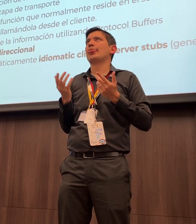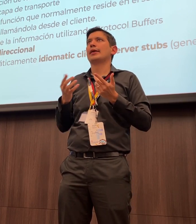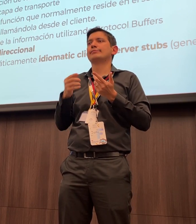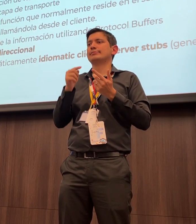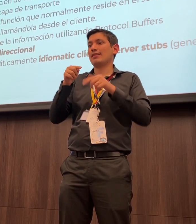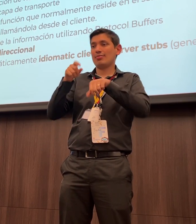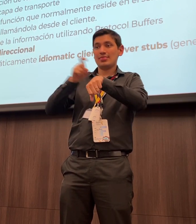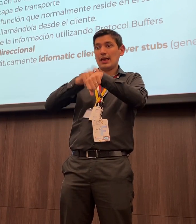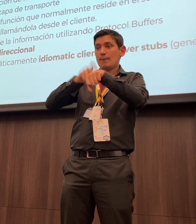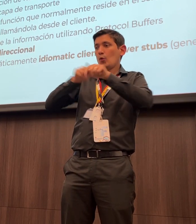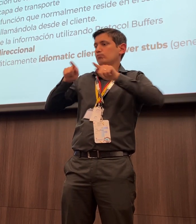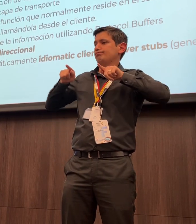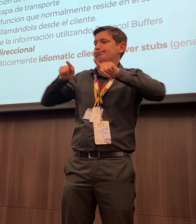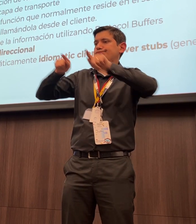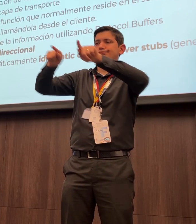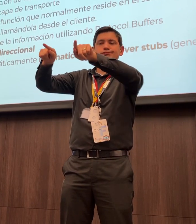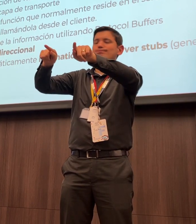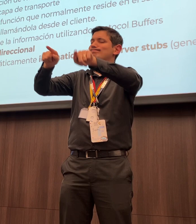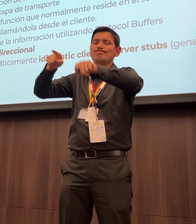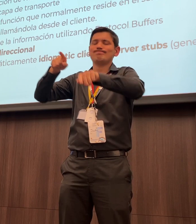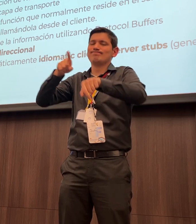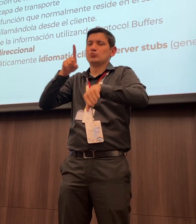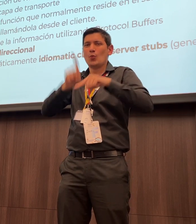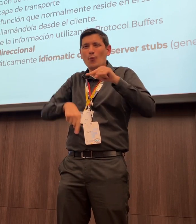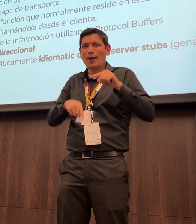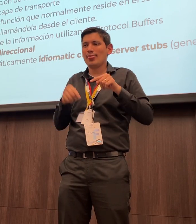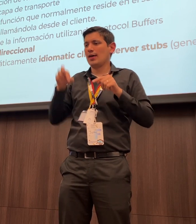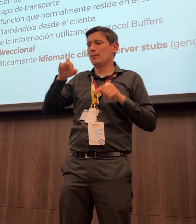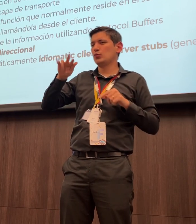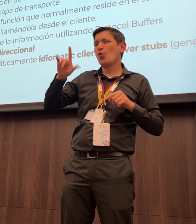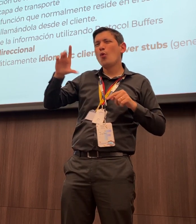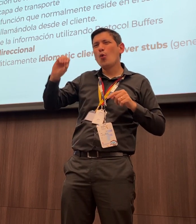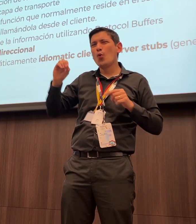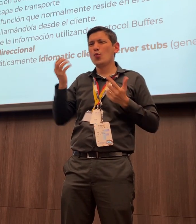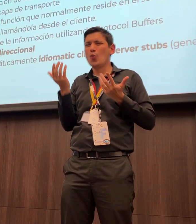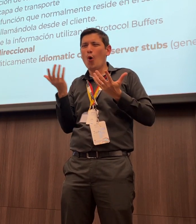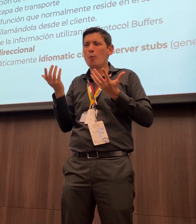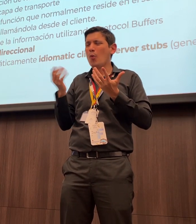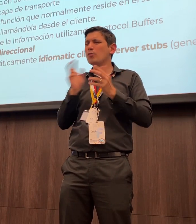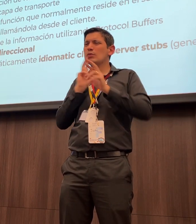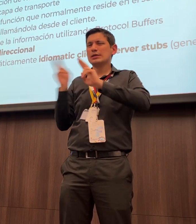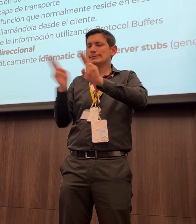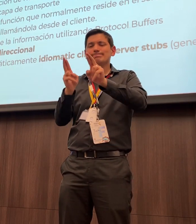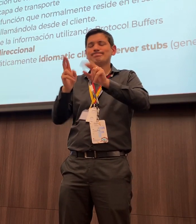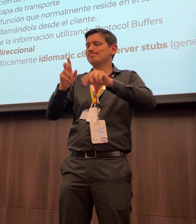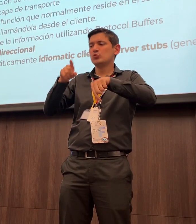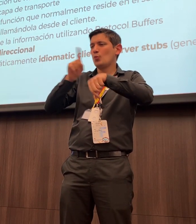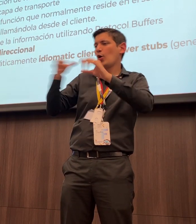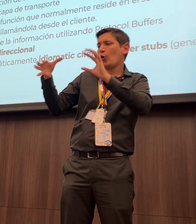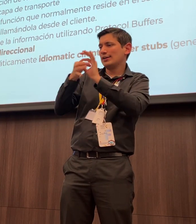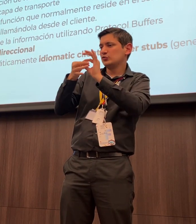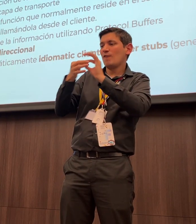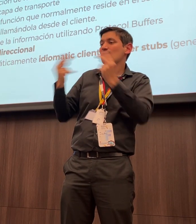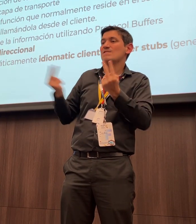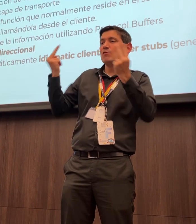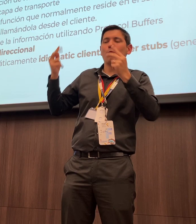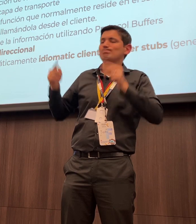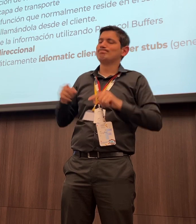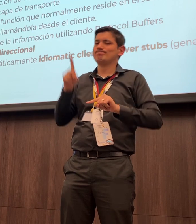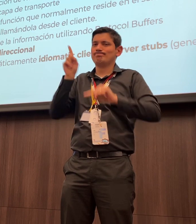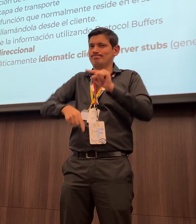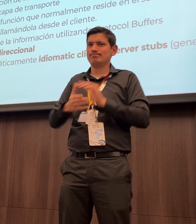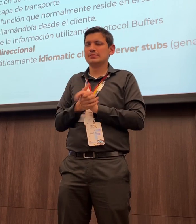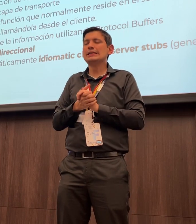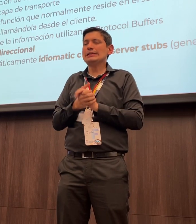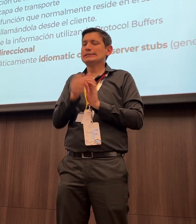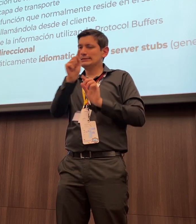en tiempo real, un poco por cómo funciona el protocolo, que es stateless, tenemos que hacer request response, no podemos mantener una conexión viva. Y bueno, esta es una de las